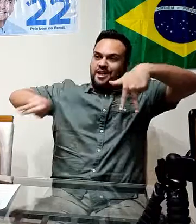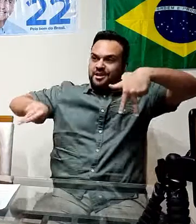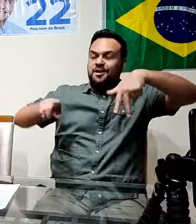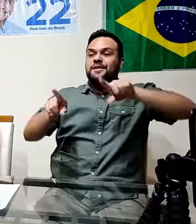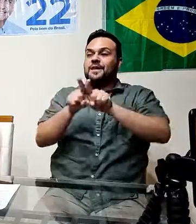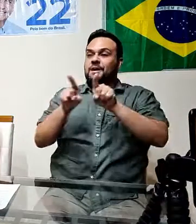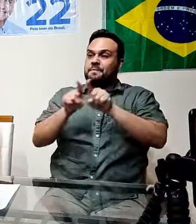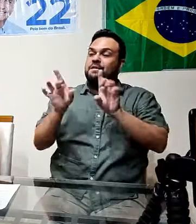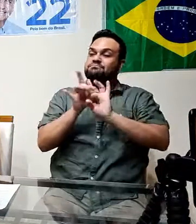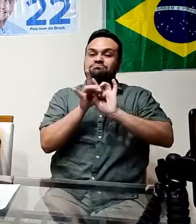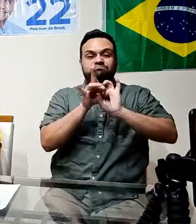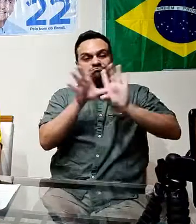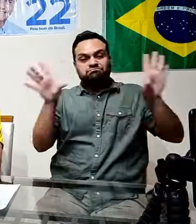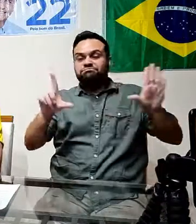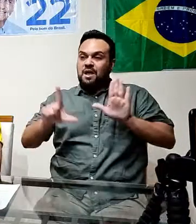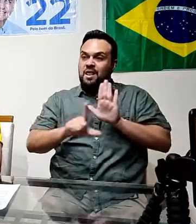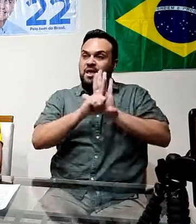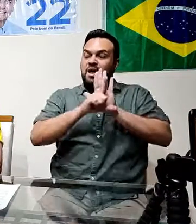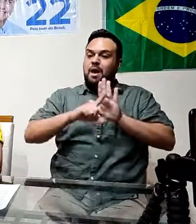legalização do aborto,